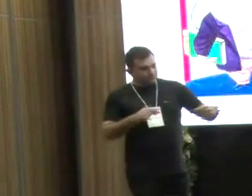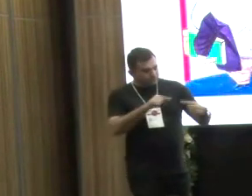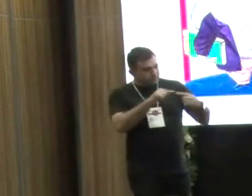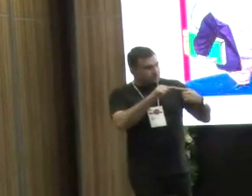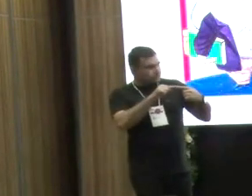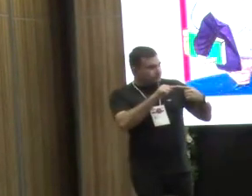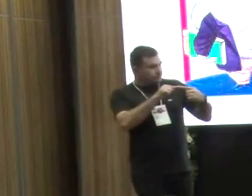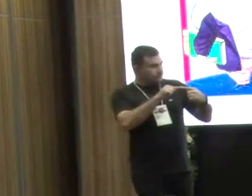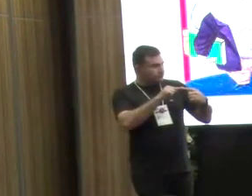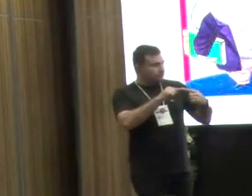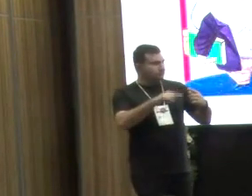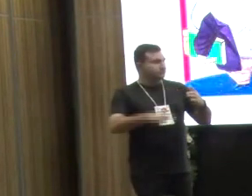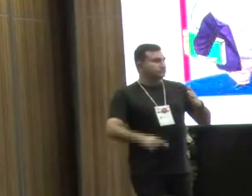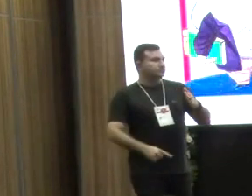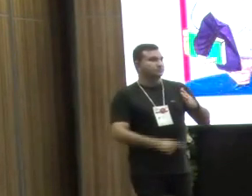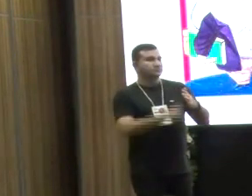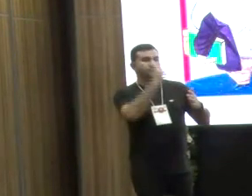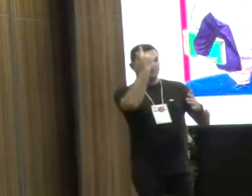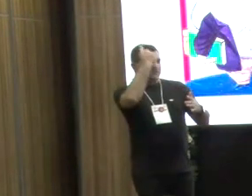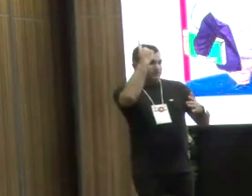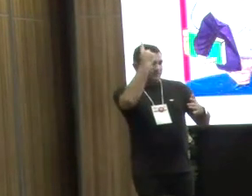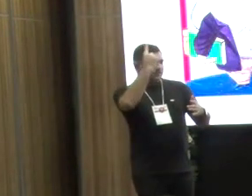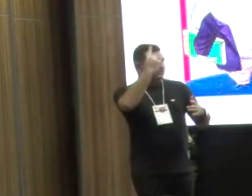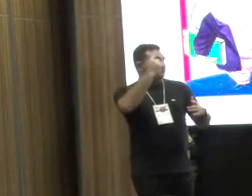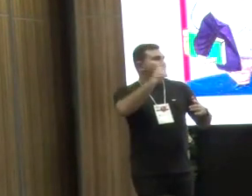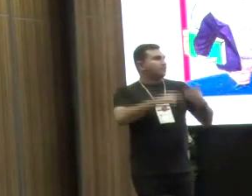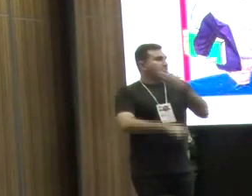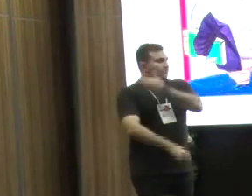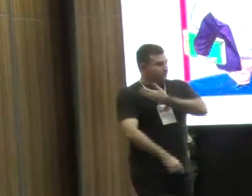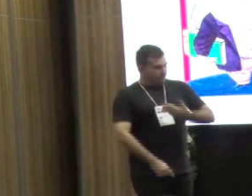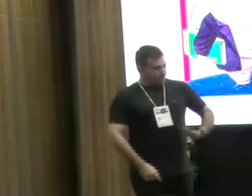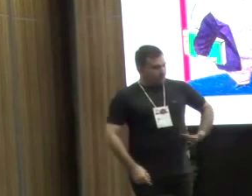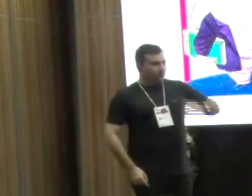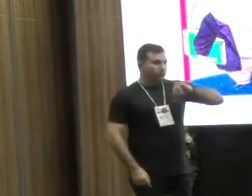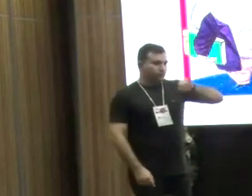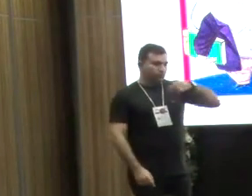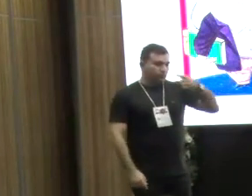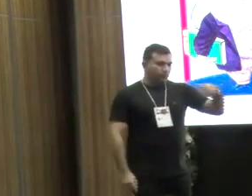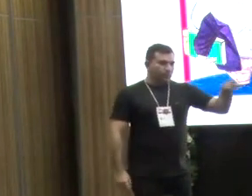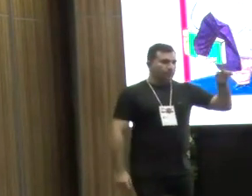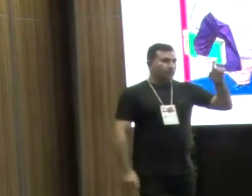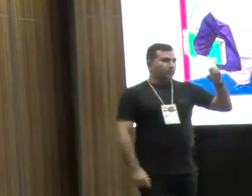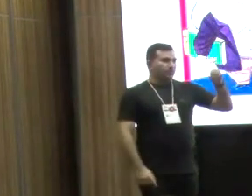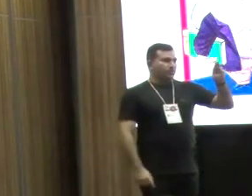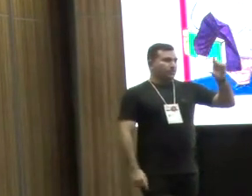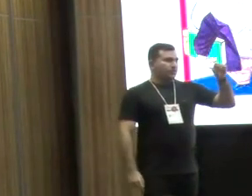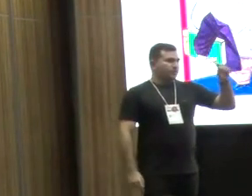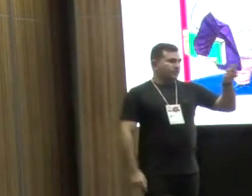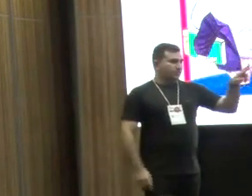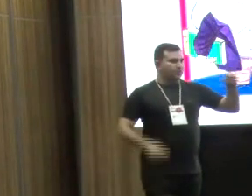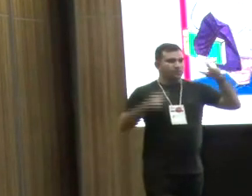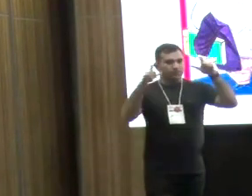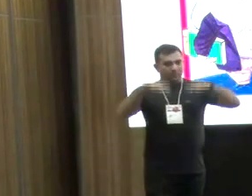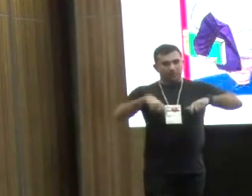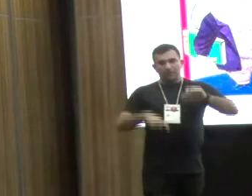em primeira mão no governo João Goulart, em Angicos, no Rio Grande do